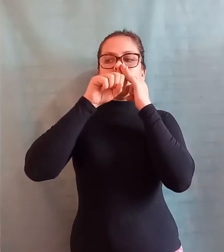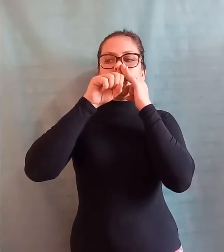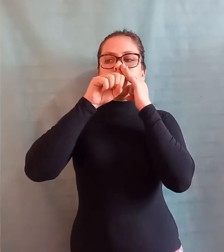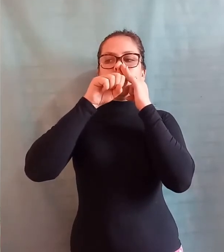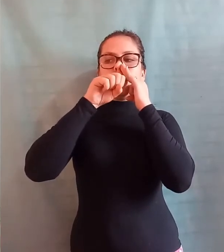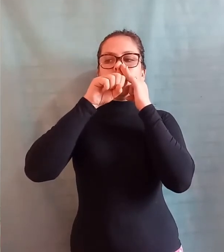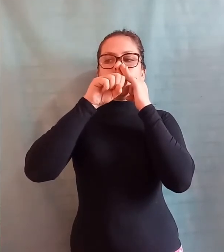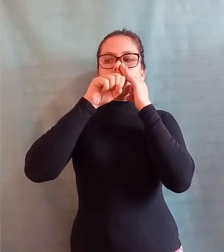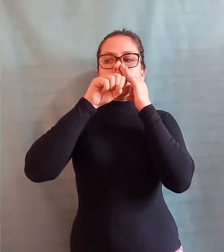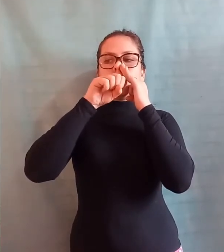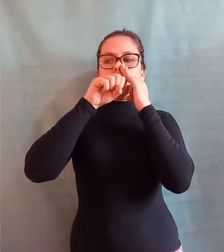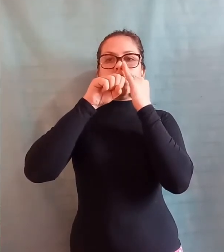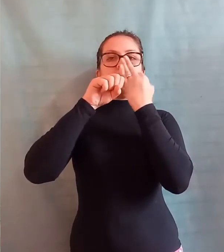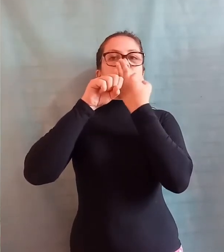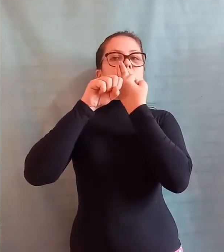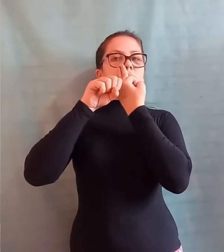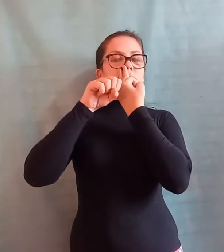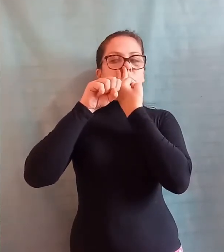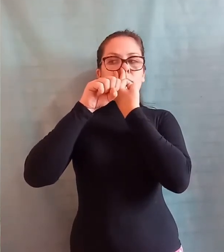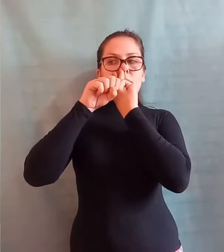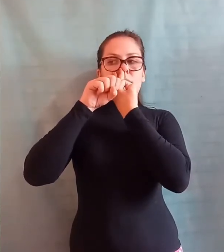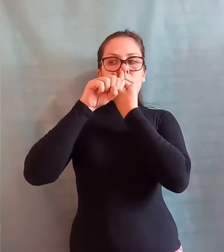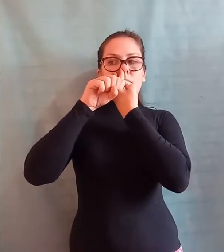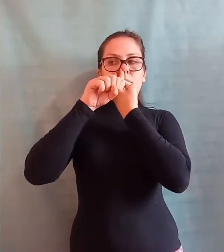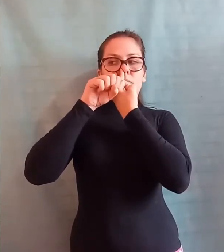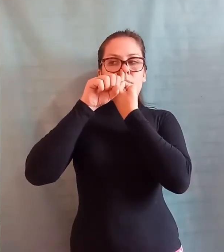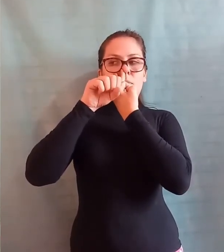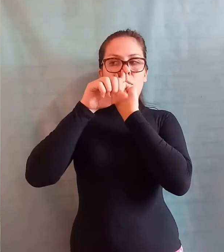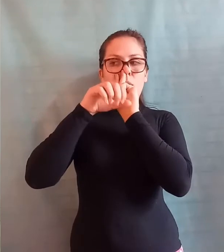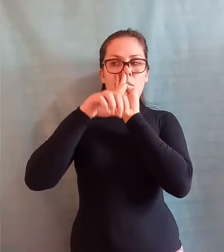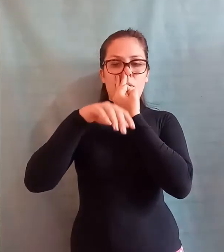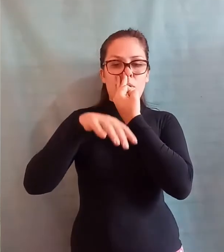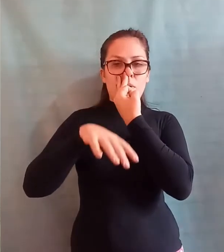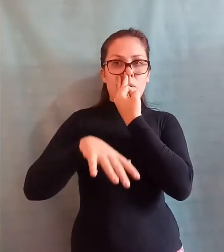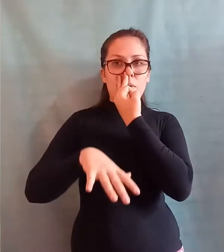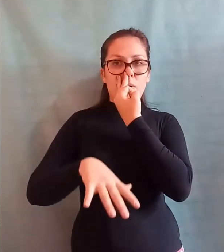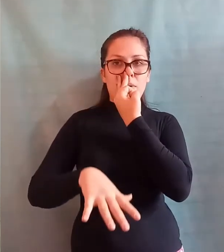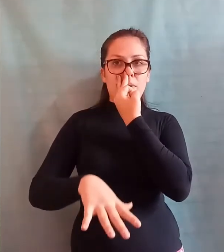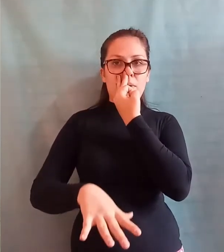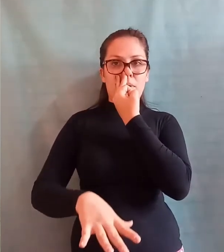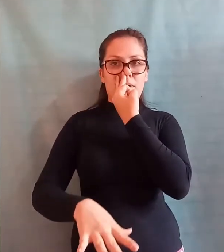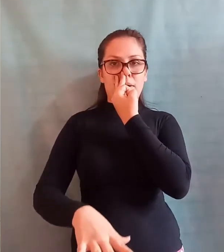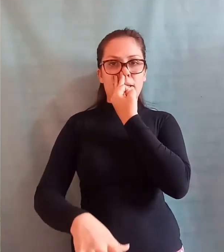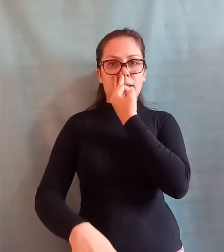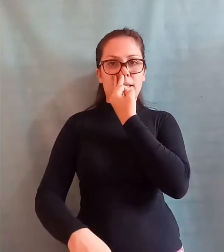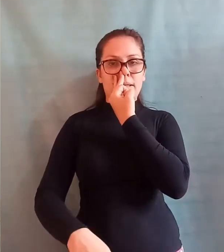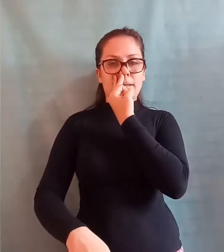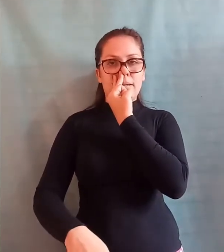retenho, troco a minha mão e expiro.